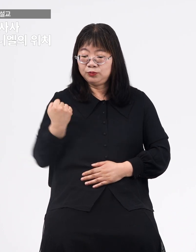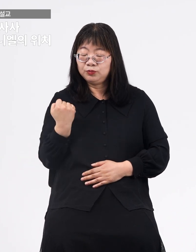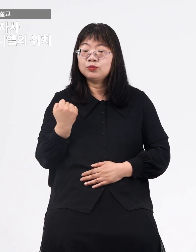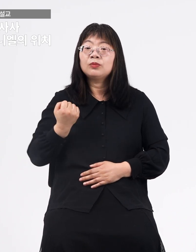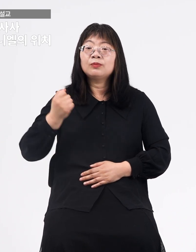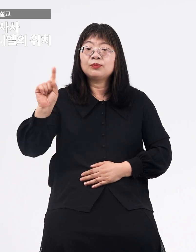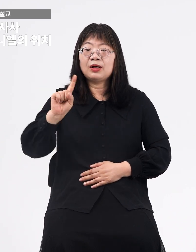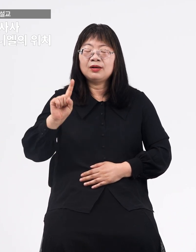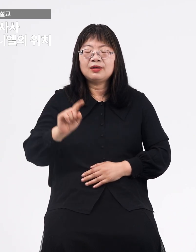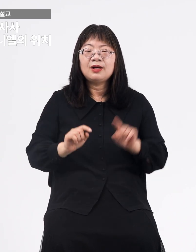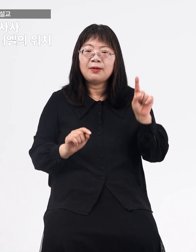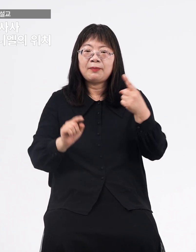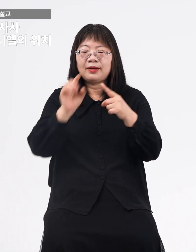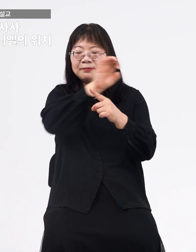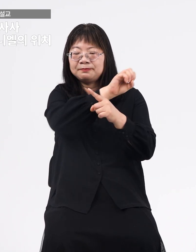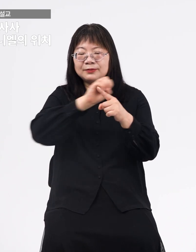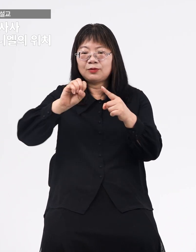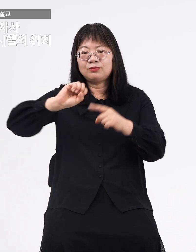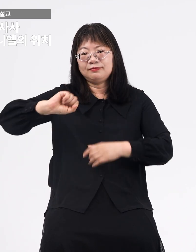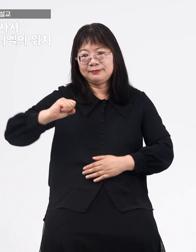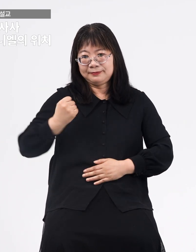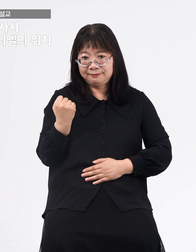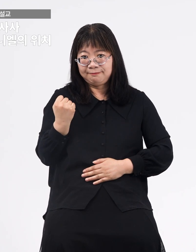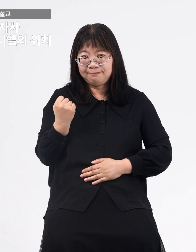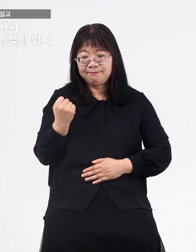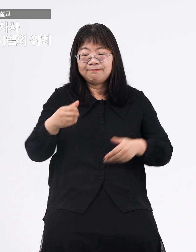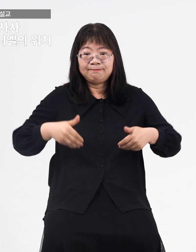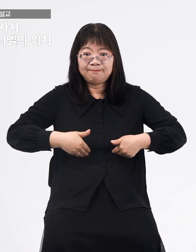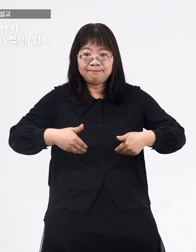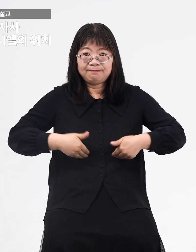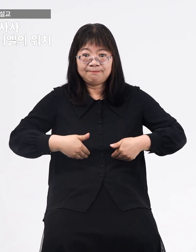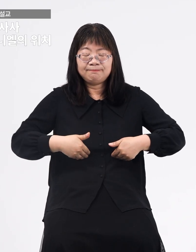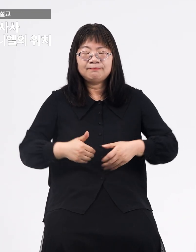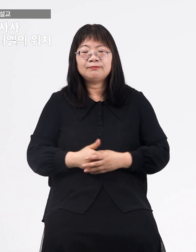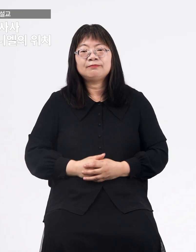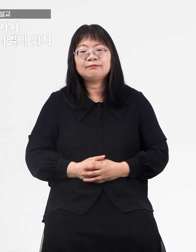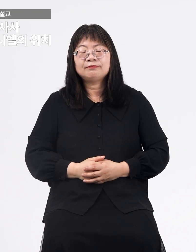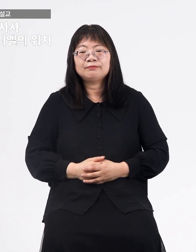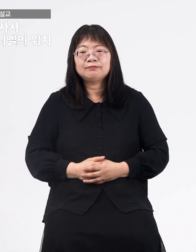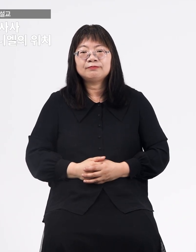순종은 온전히 순종하는 게 참된 순종입니다.